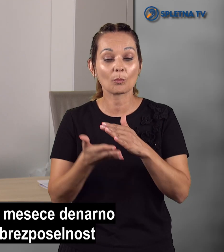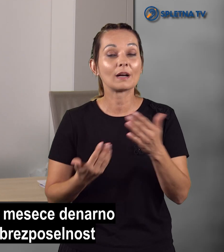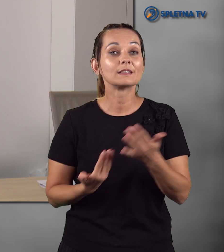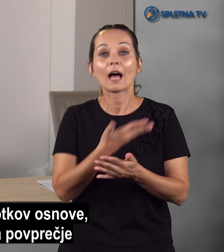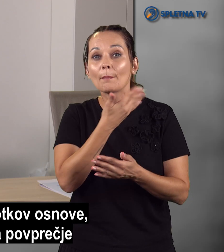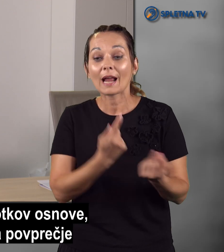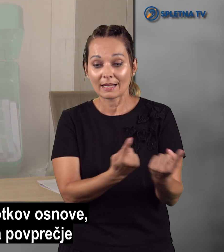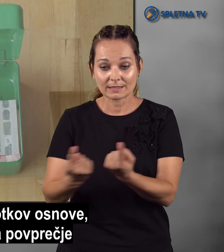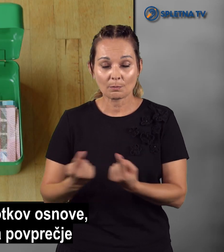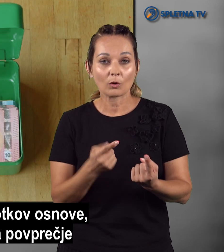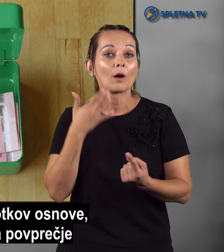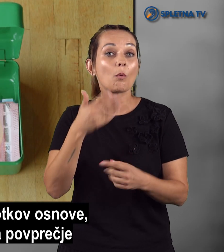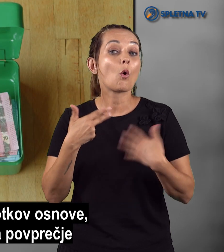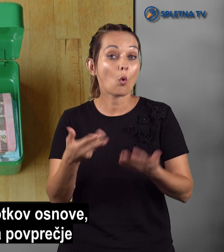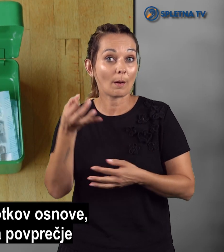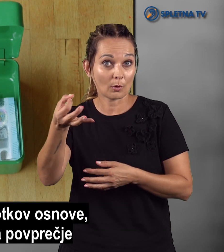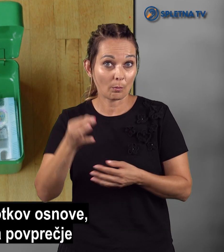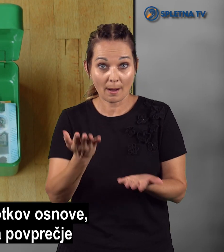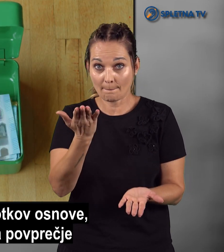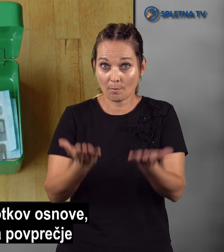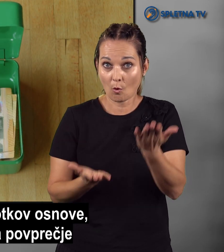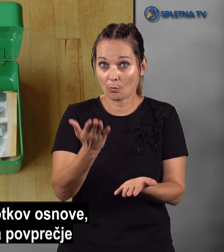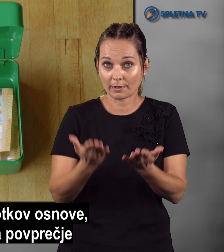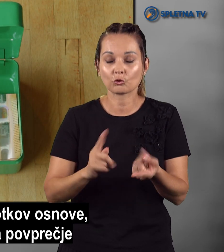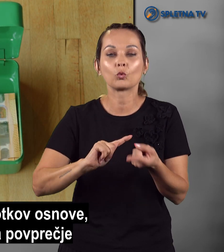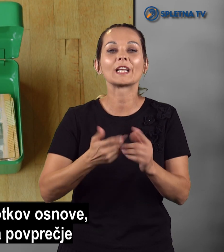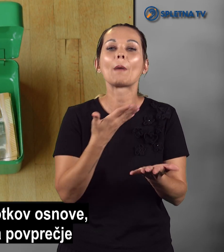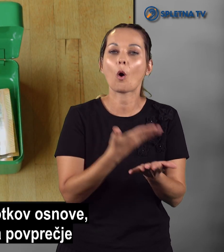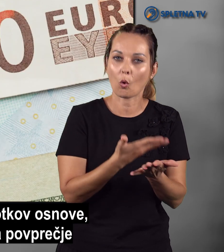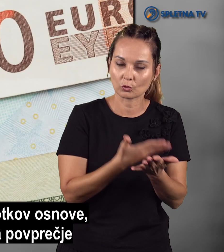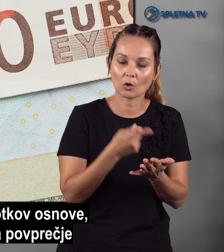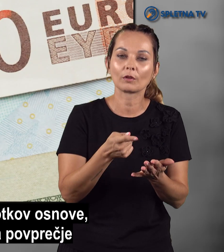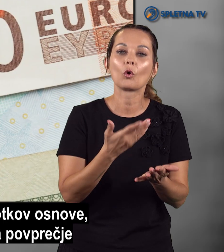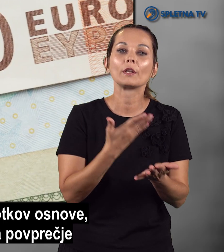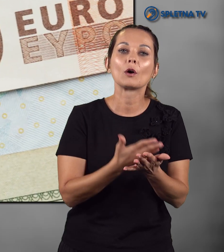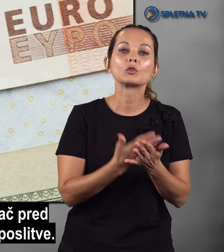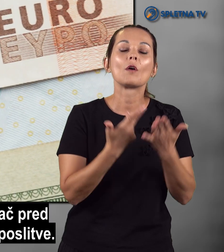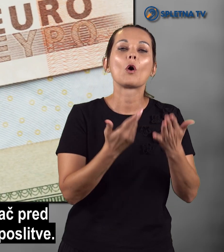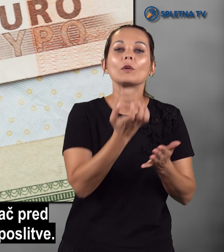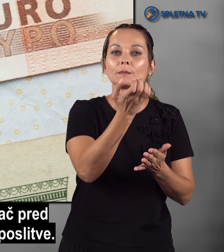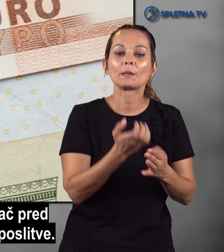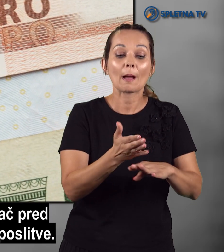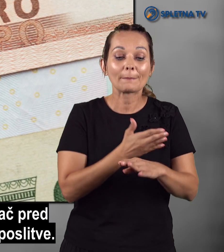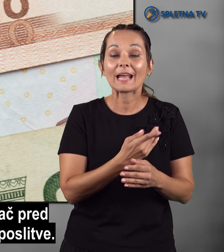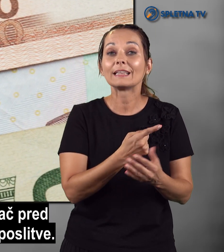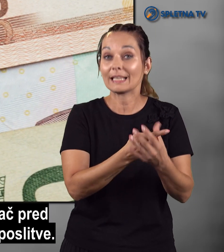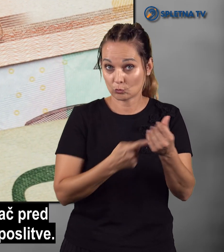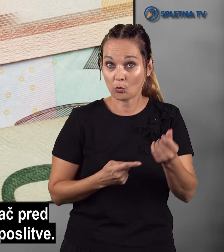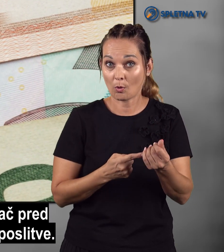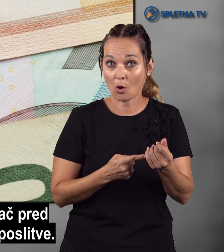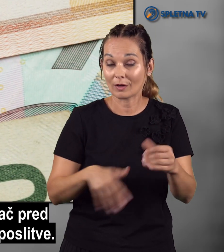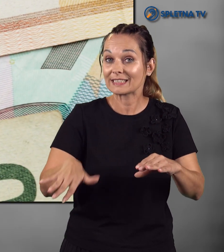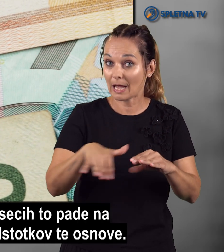za brezposelnost znaša 80% povprečja, torej osnove. Osnova je pa povprečje 8 plač pred izgubo